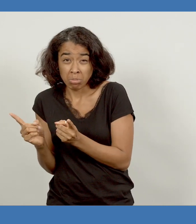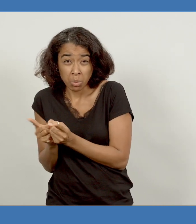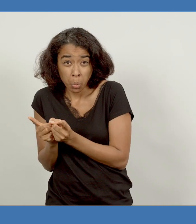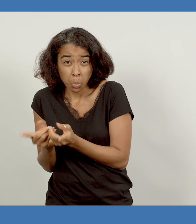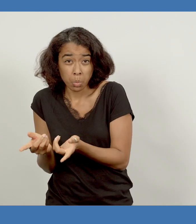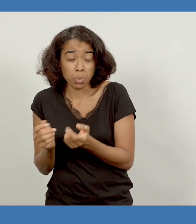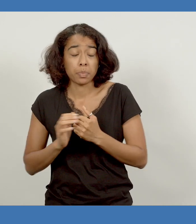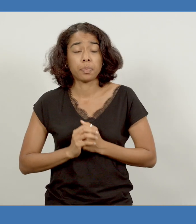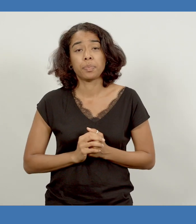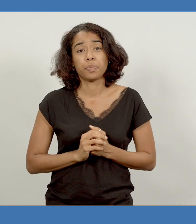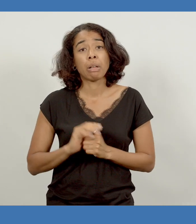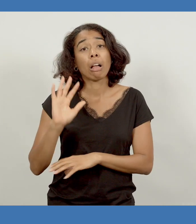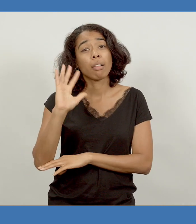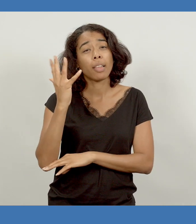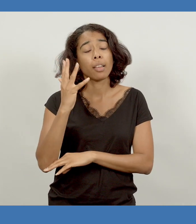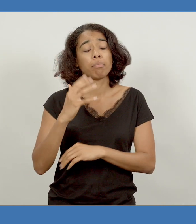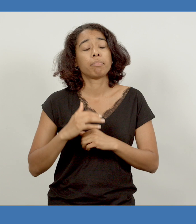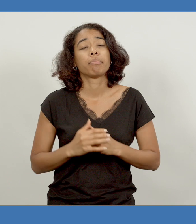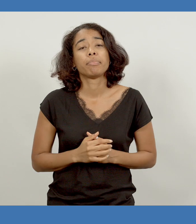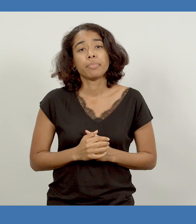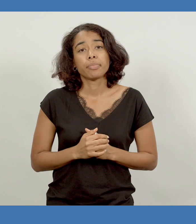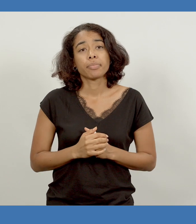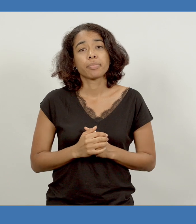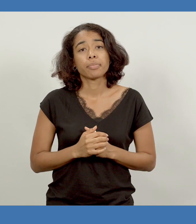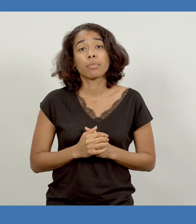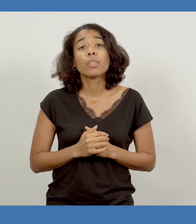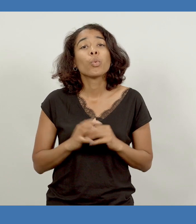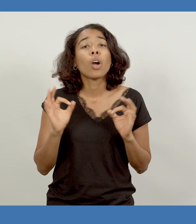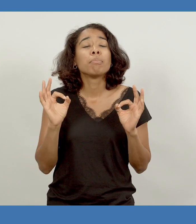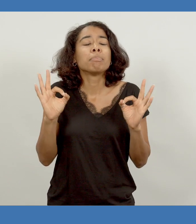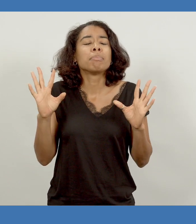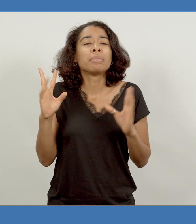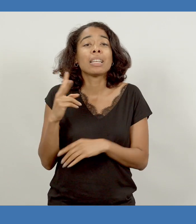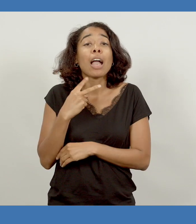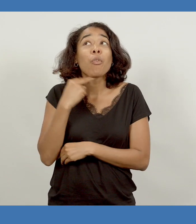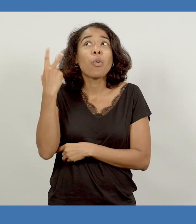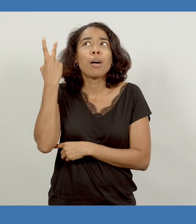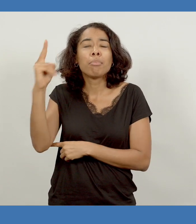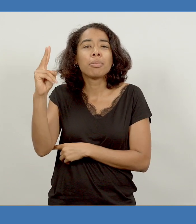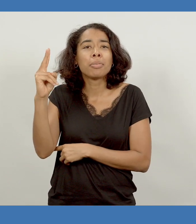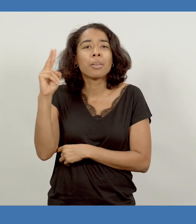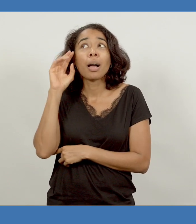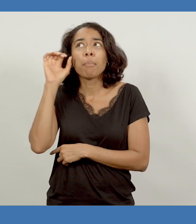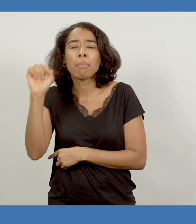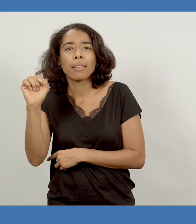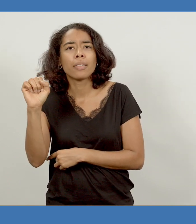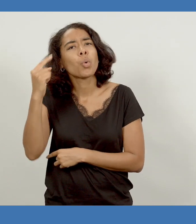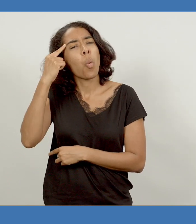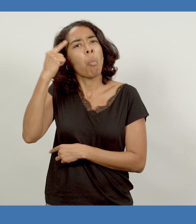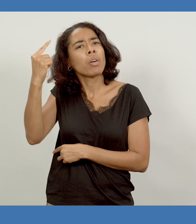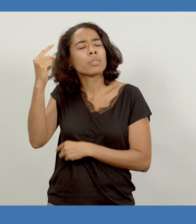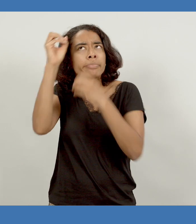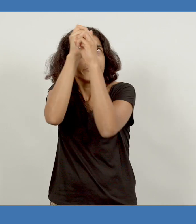Testament. Cinquièmement, nous entendons sa voix. Nous devrions bannir l'idée